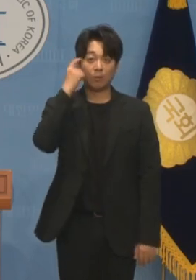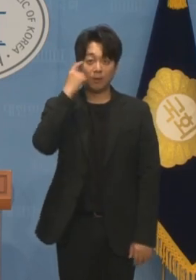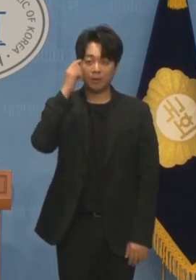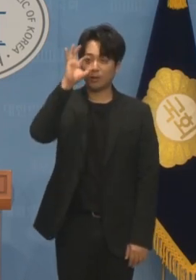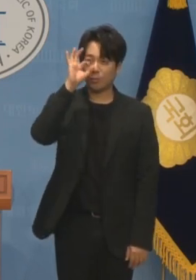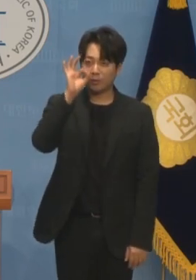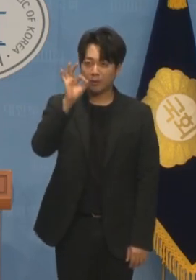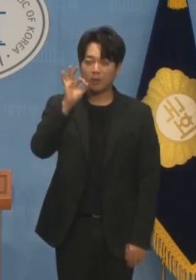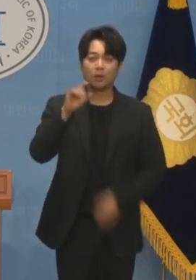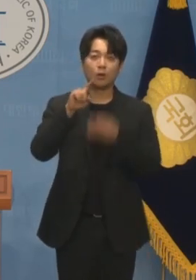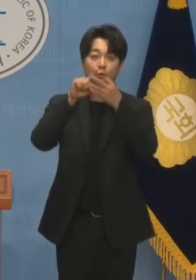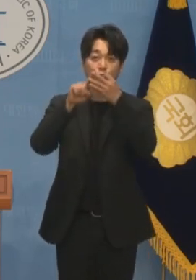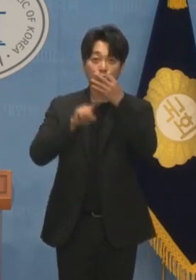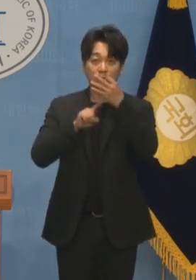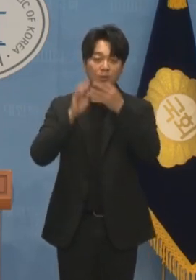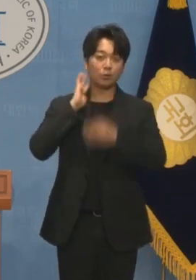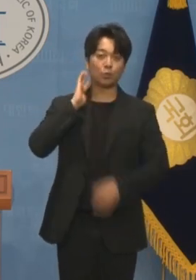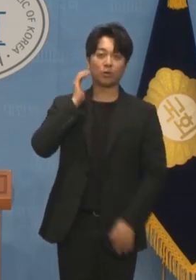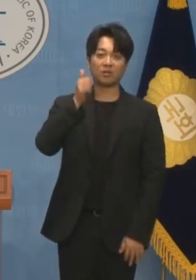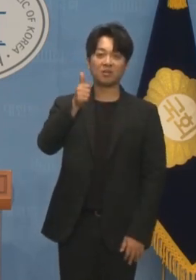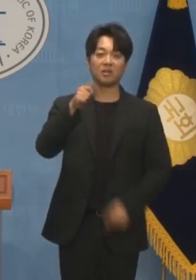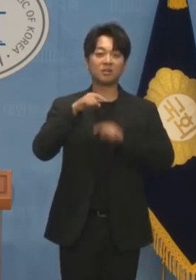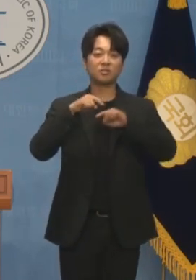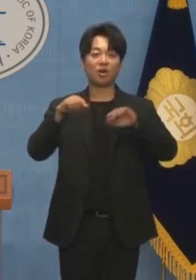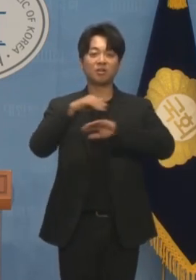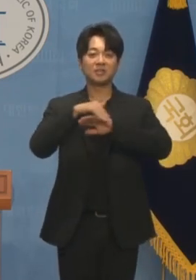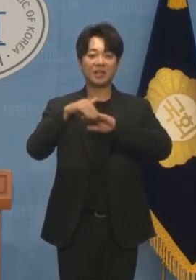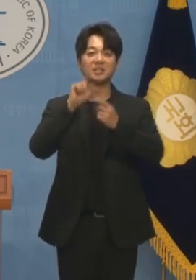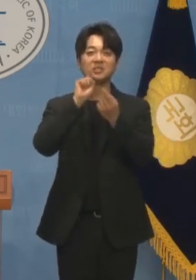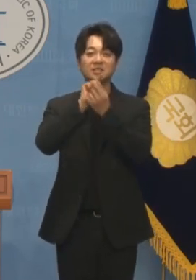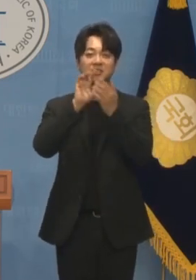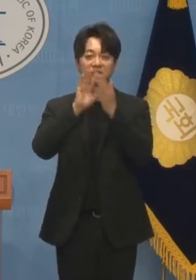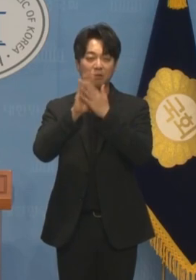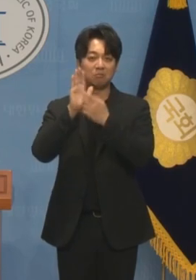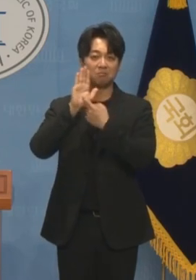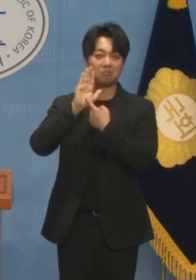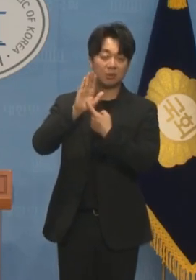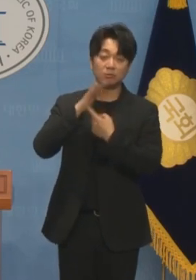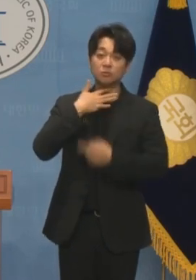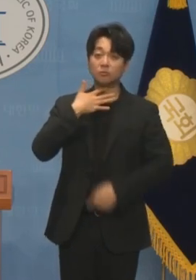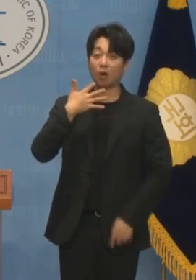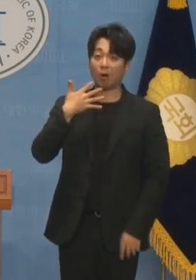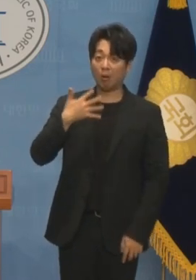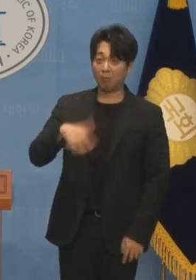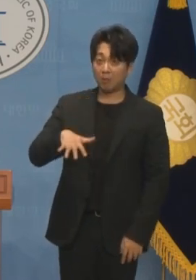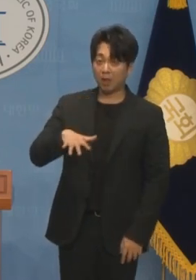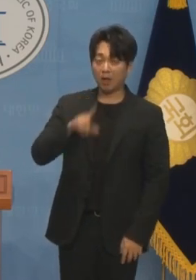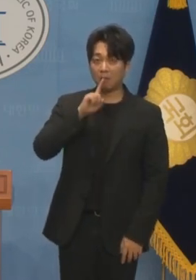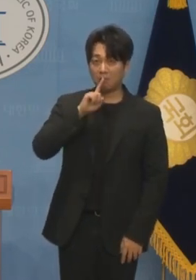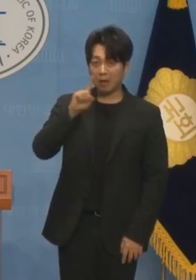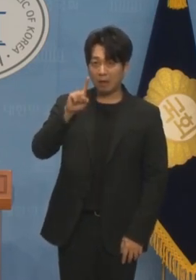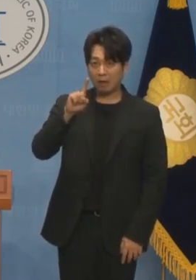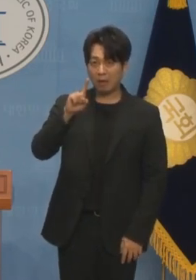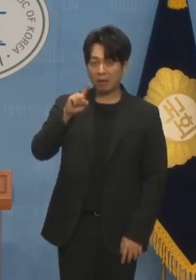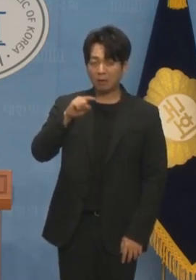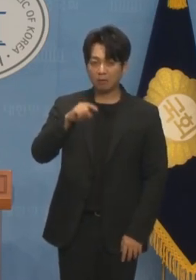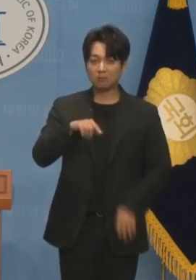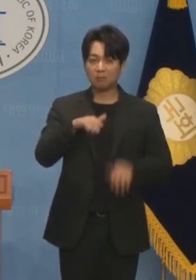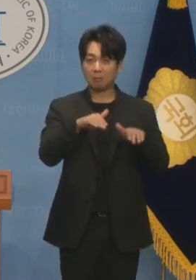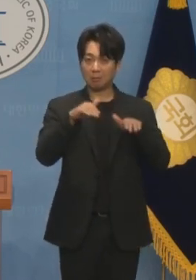윤석 대통령이 이번 정책을 직접 보고 받지는 않았다며 선을 그었습니다